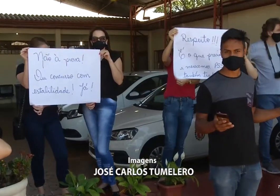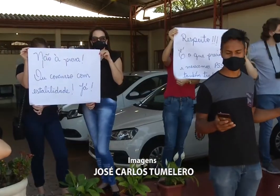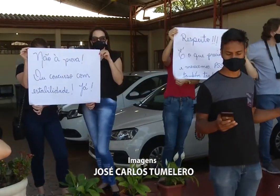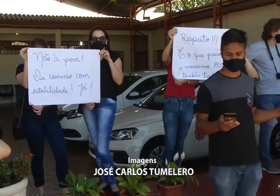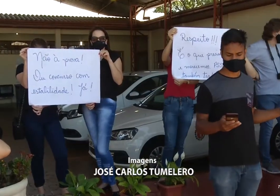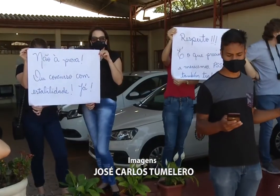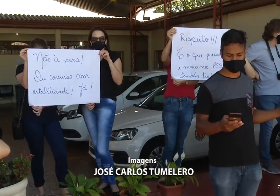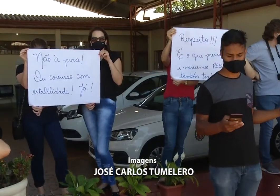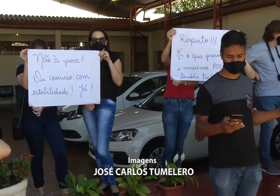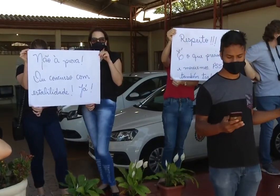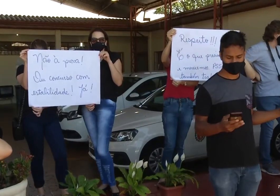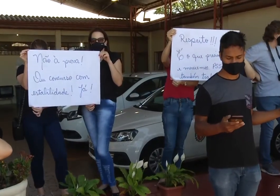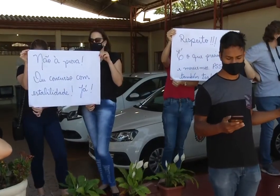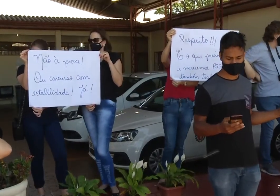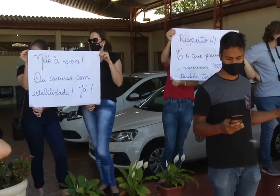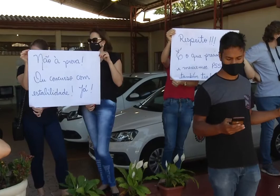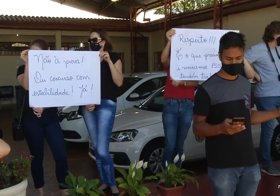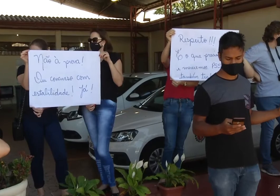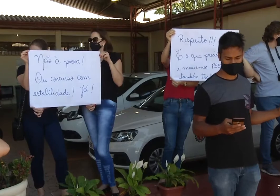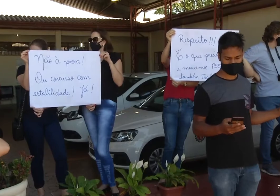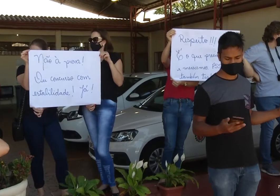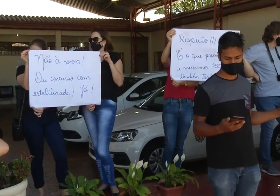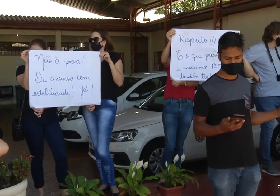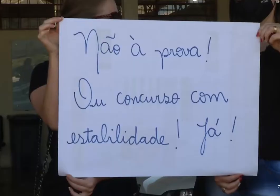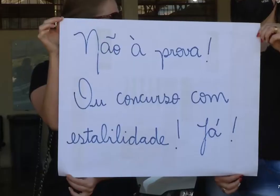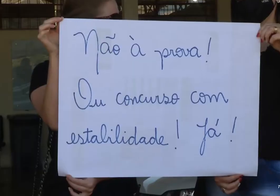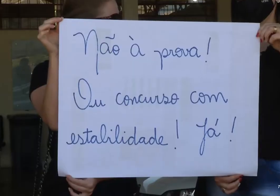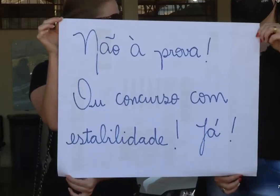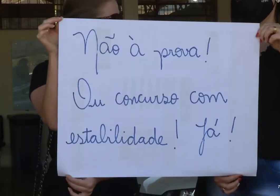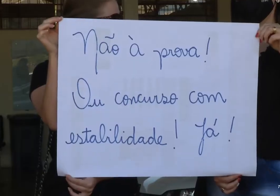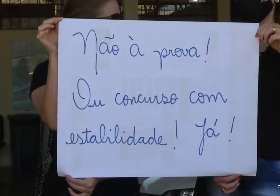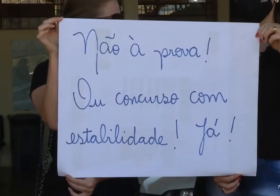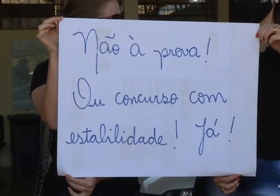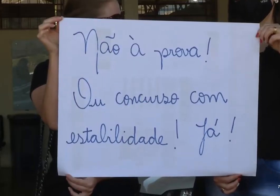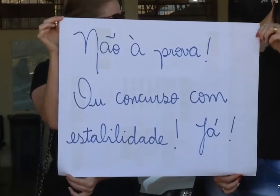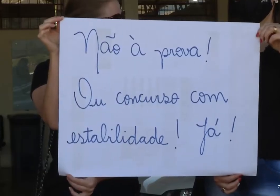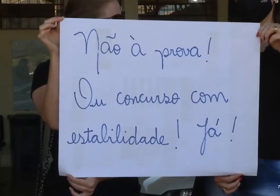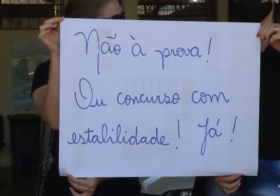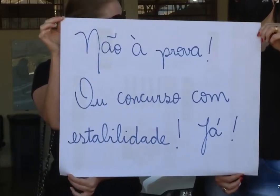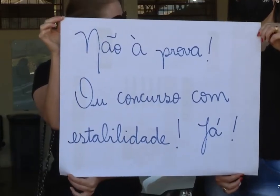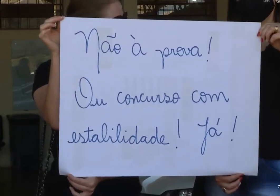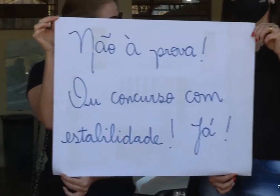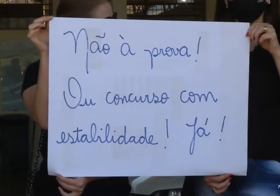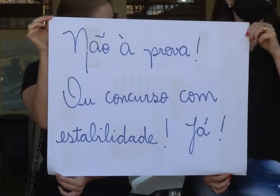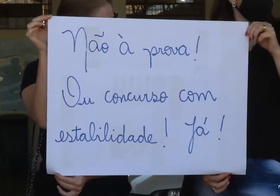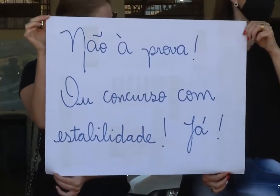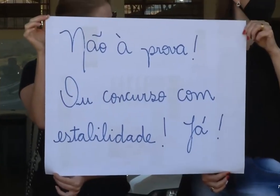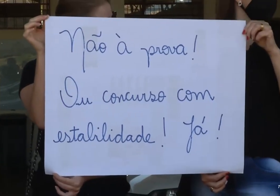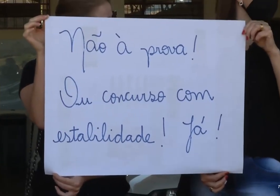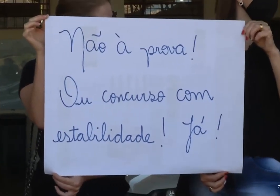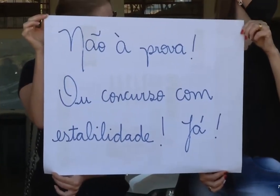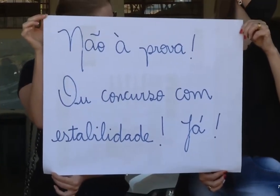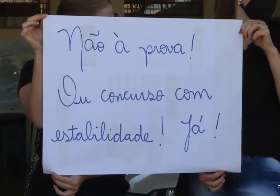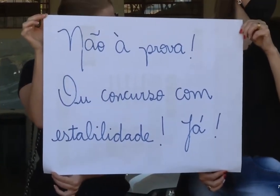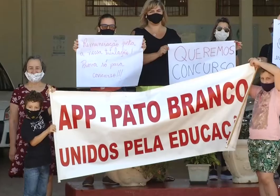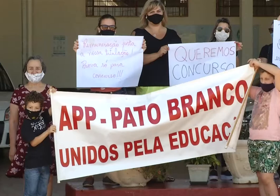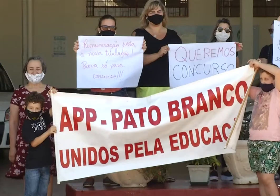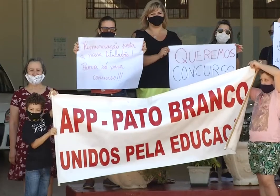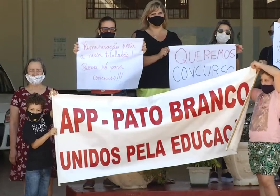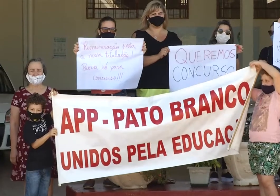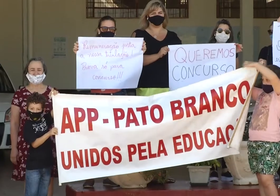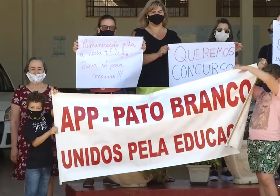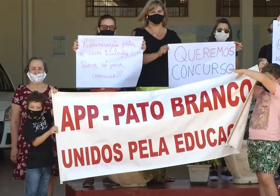Educação. As principais defesas são contra a prova seletiva para a contratação dos educadores do processo seletivo